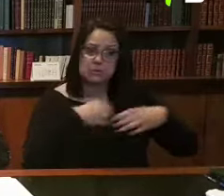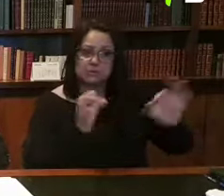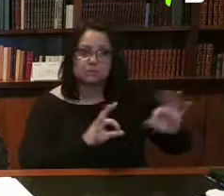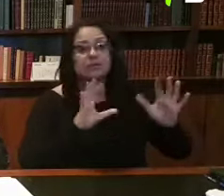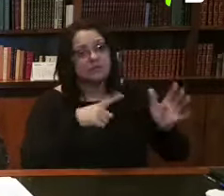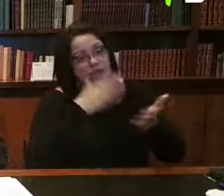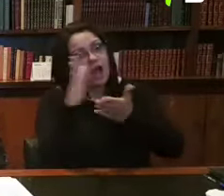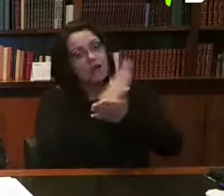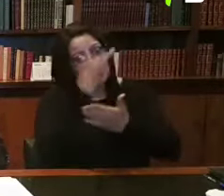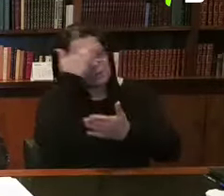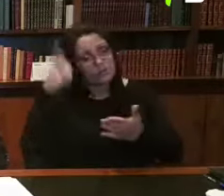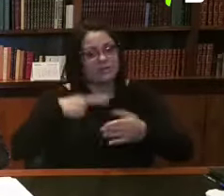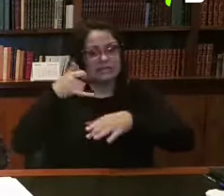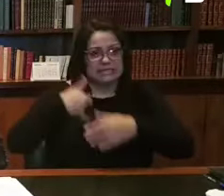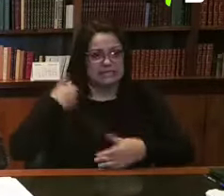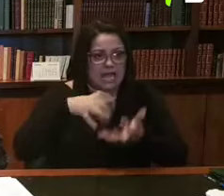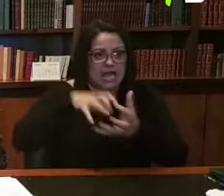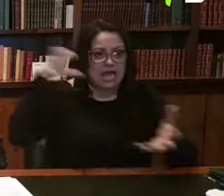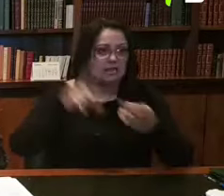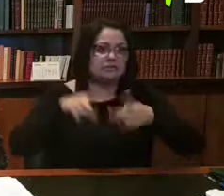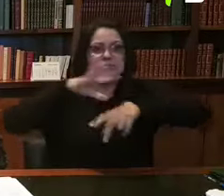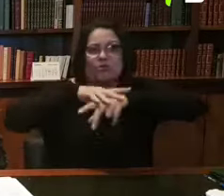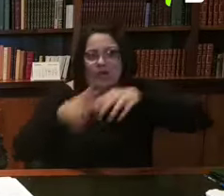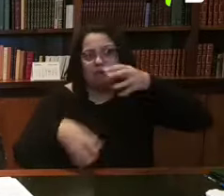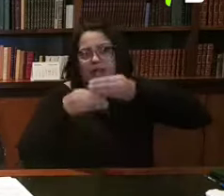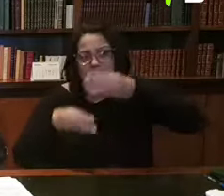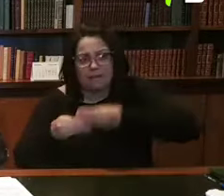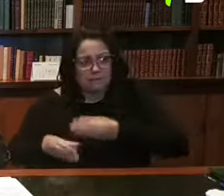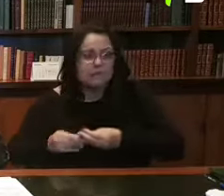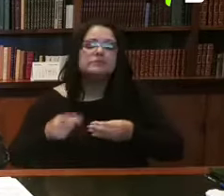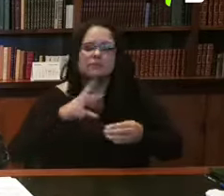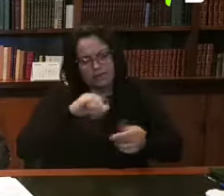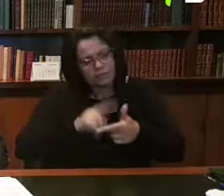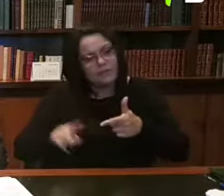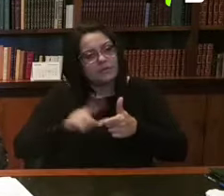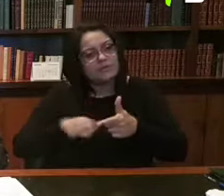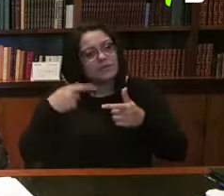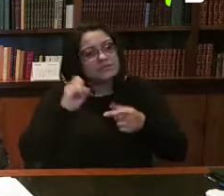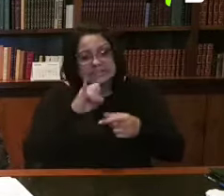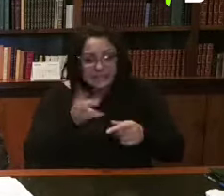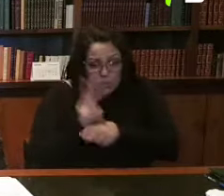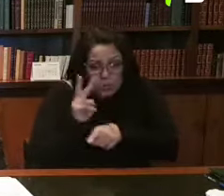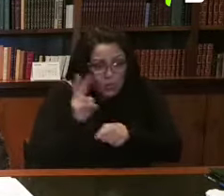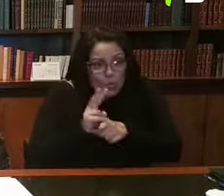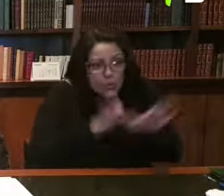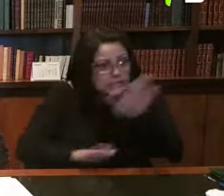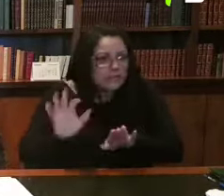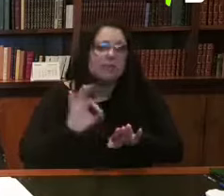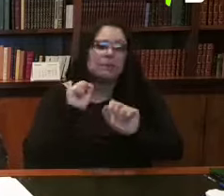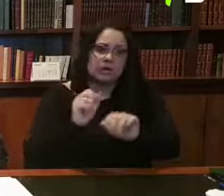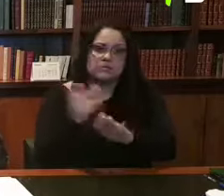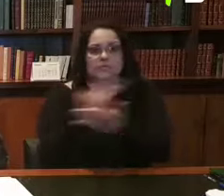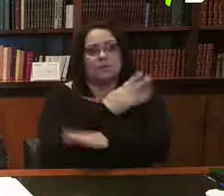problema céu durante aqueles dias que o vírus tiver nele e isso não tem um cuidado muito especial pode ir a óbito de